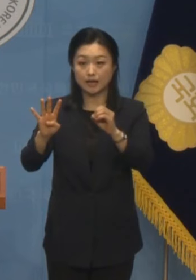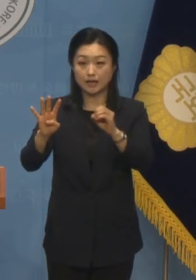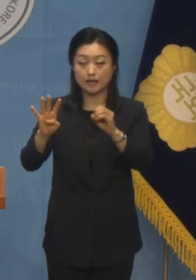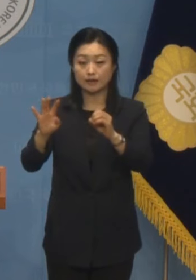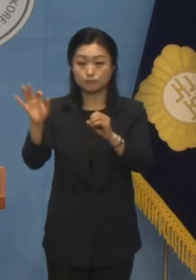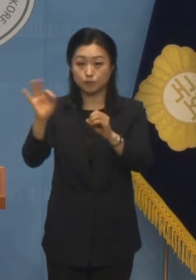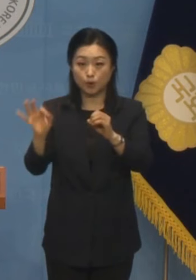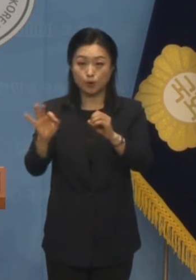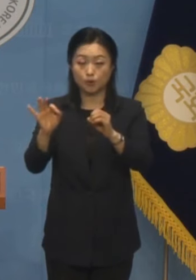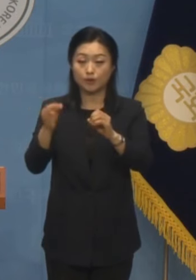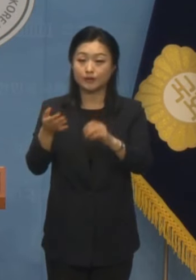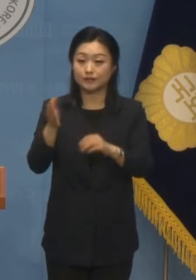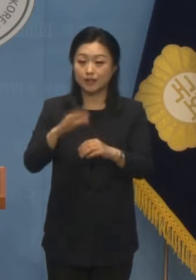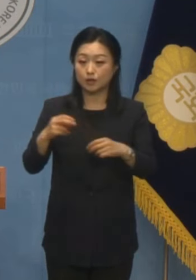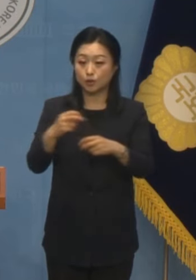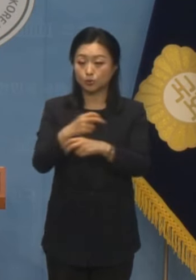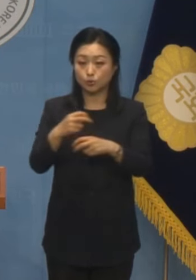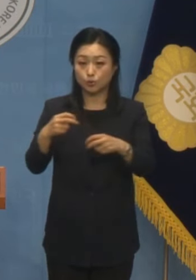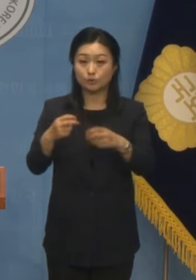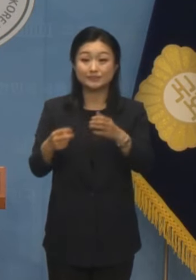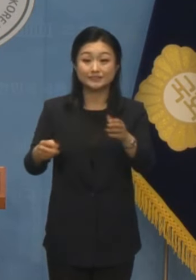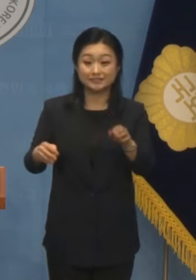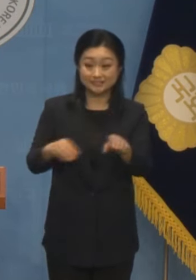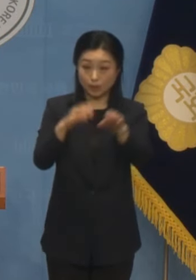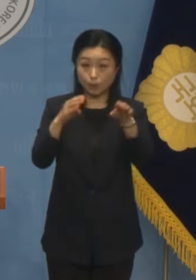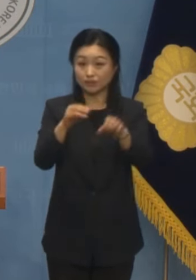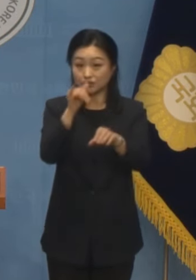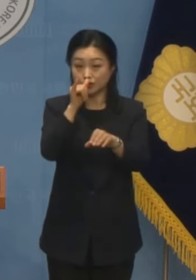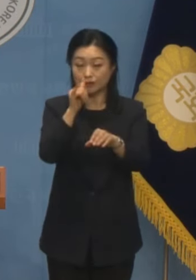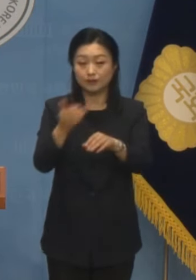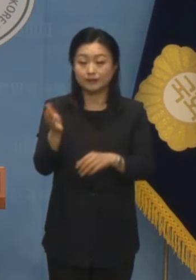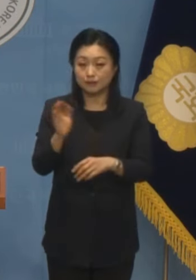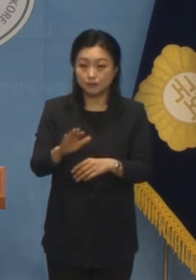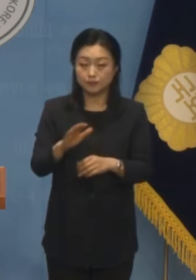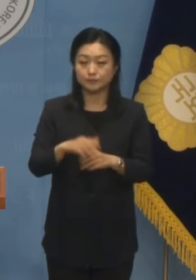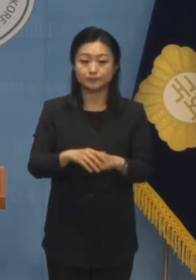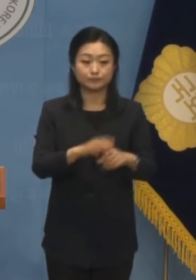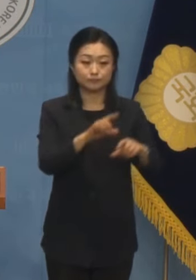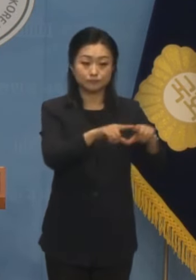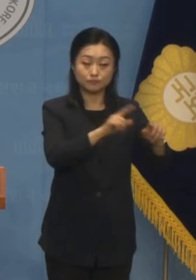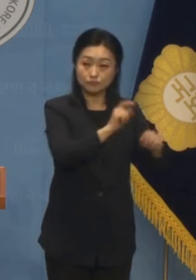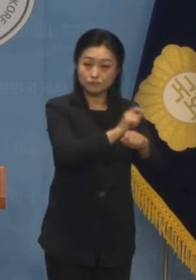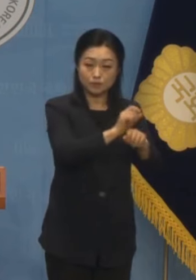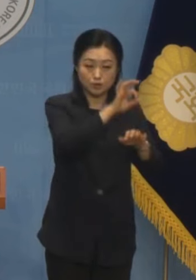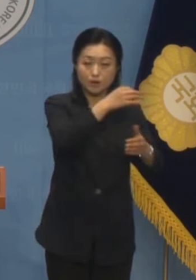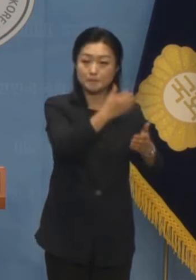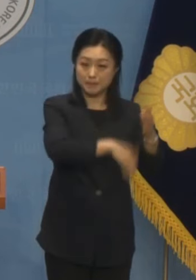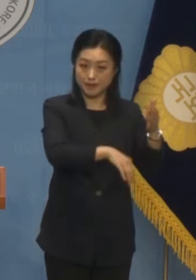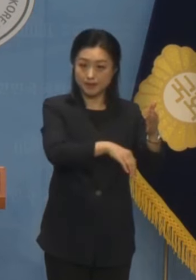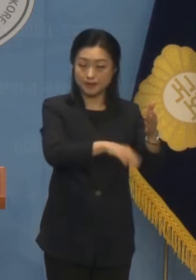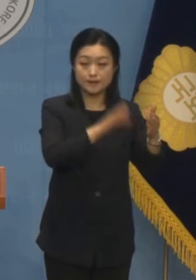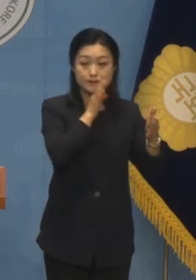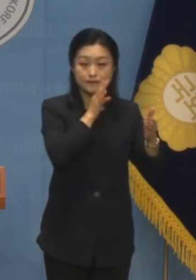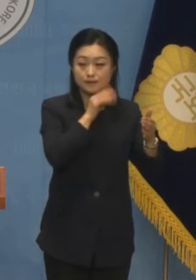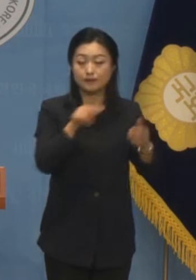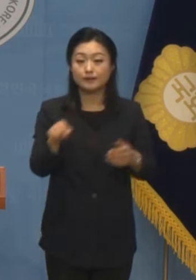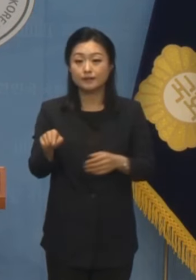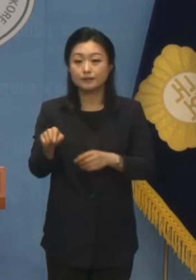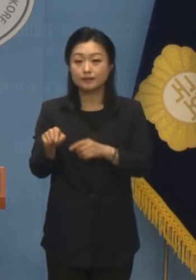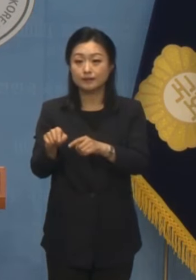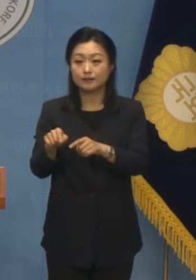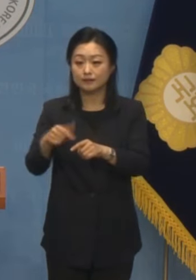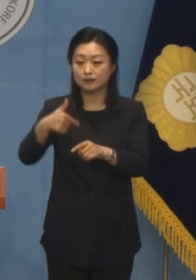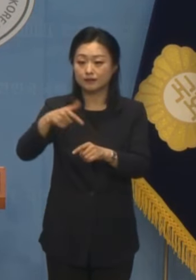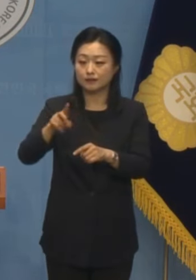경우이고요. 그런데도 교통사고까지 났는데도 불구하고 일반 공무원은 감봉에 처해졌는데